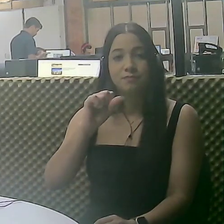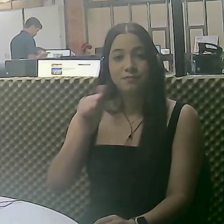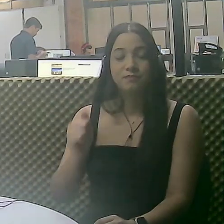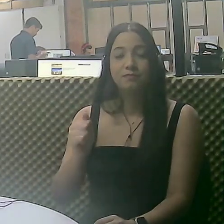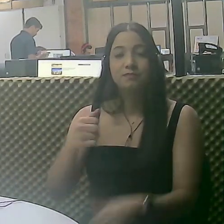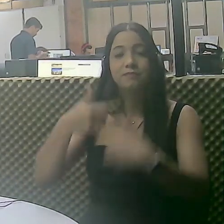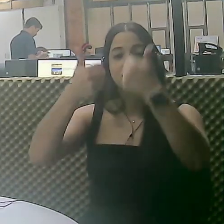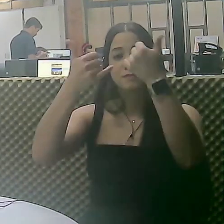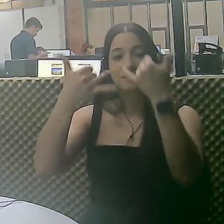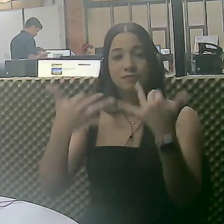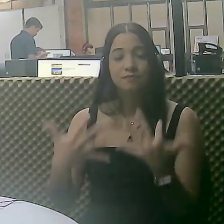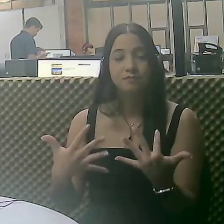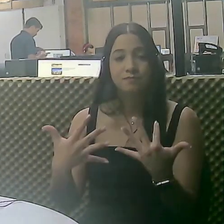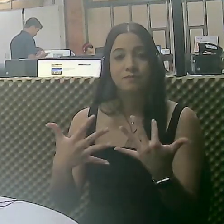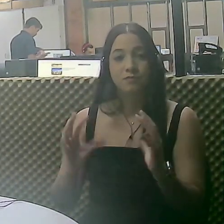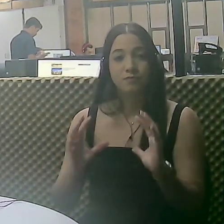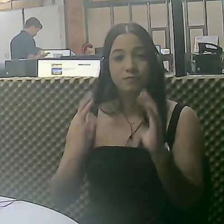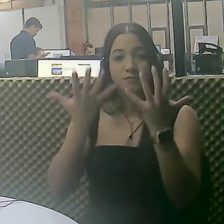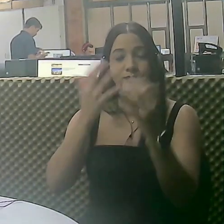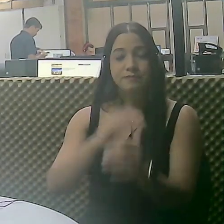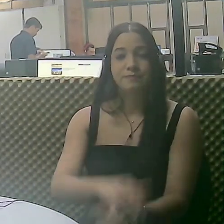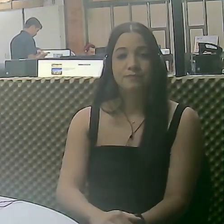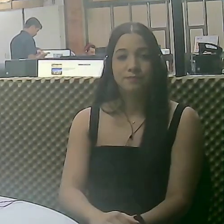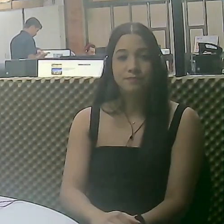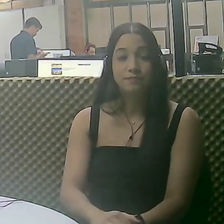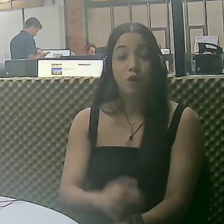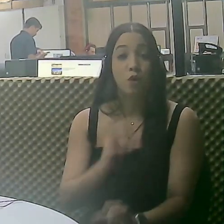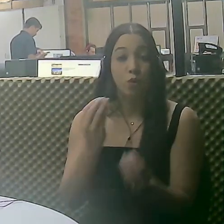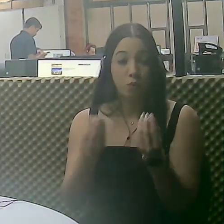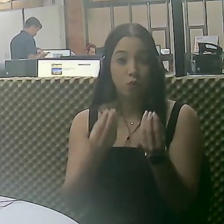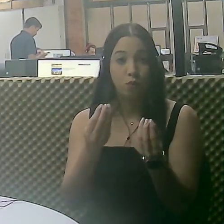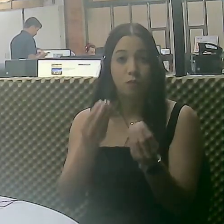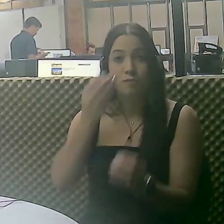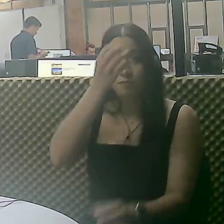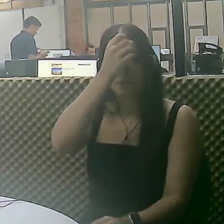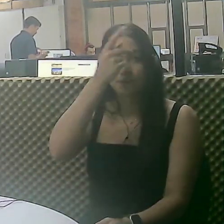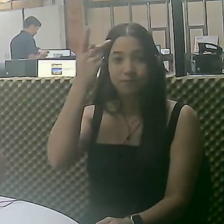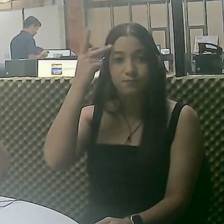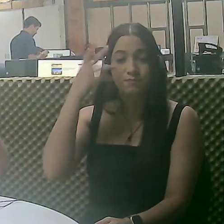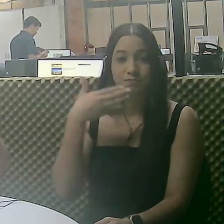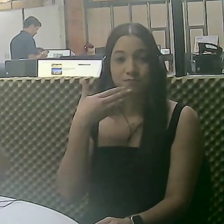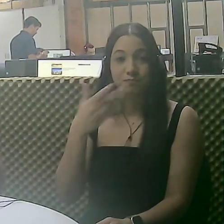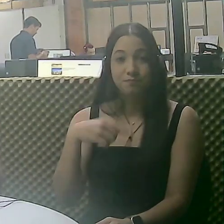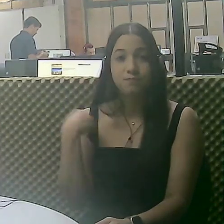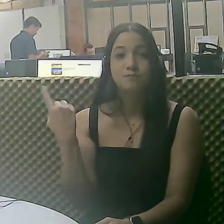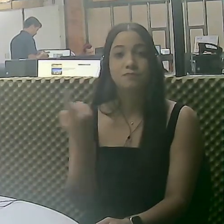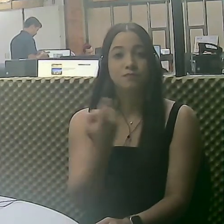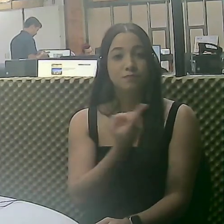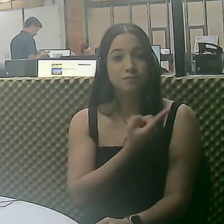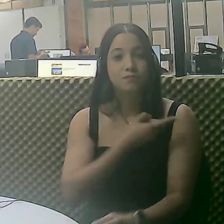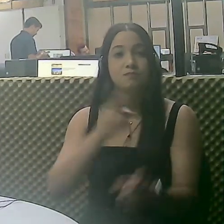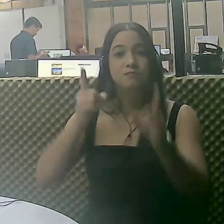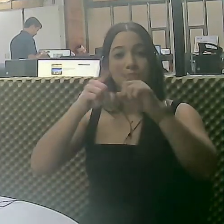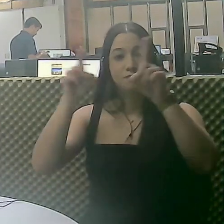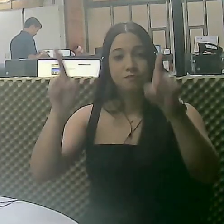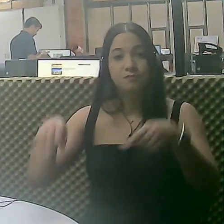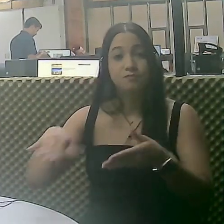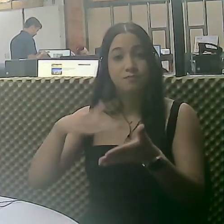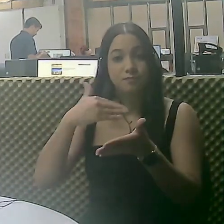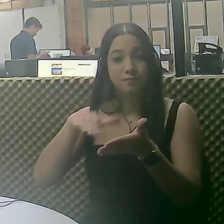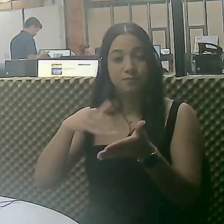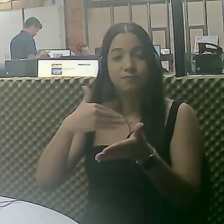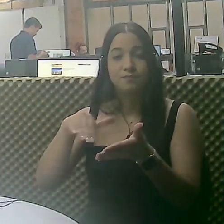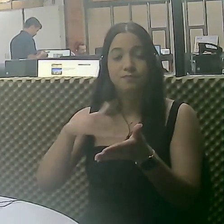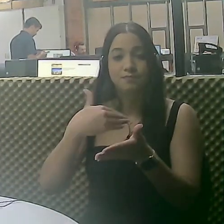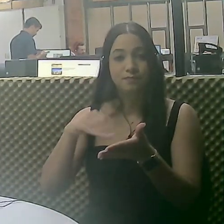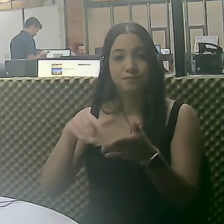Espíndola, explica mais sobre o mutirão. Funciona da seguinte forma: o prefeito determina que nós, da prefeitura, secretarias da